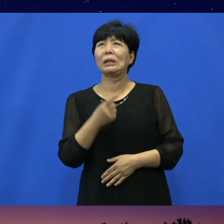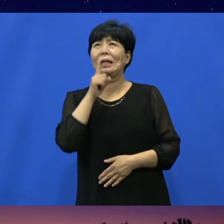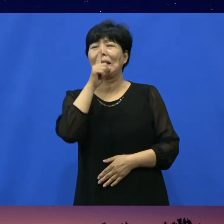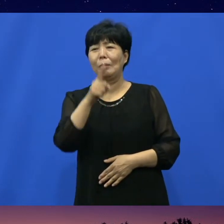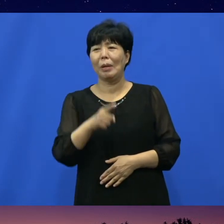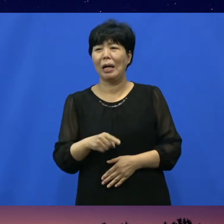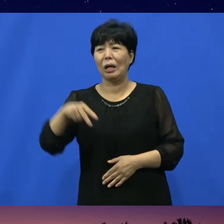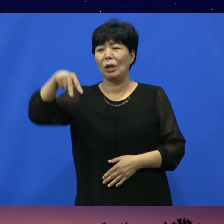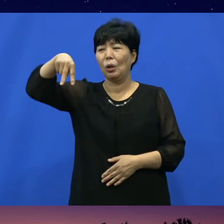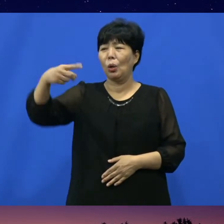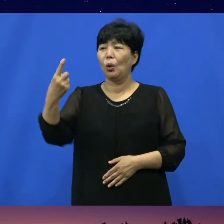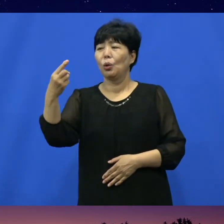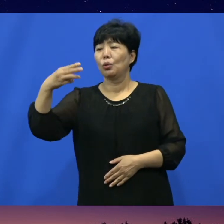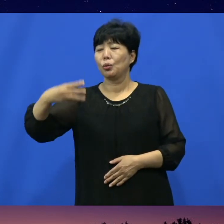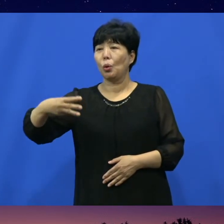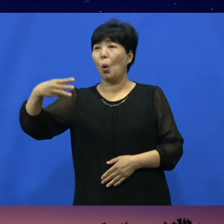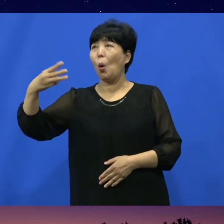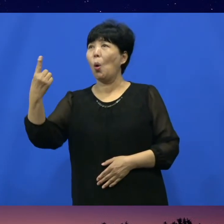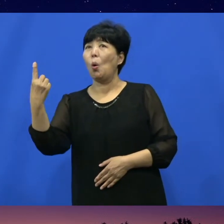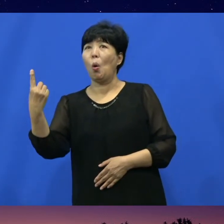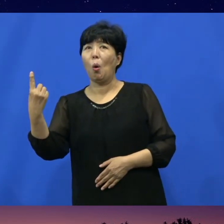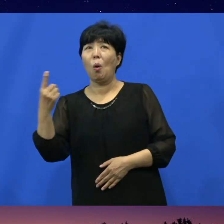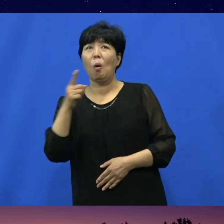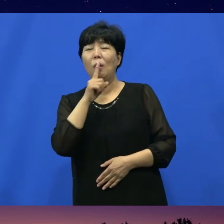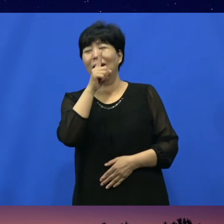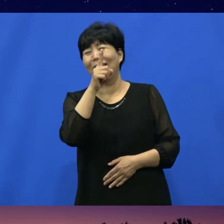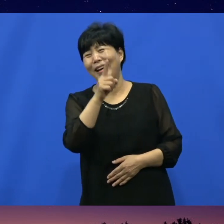4학년 초등학교 우리 아이, 나 요즘